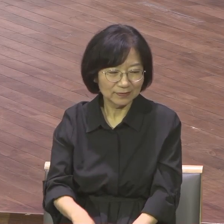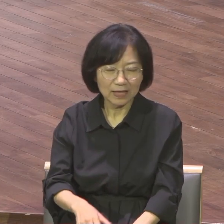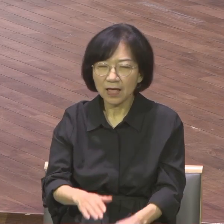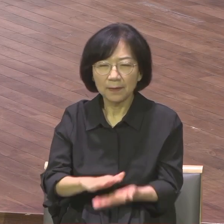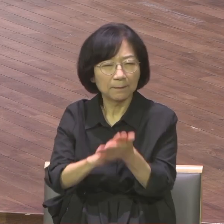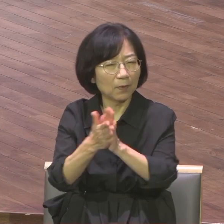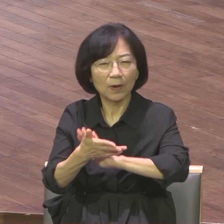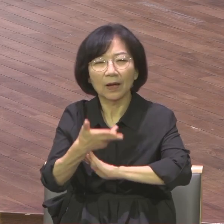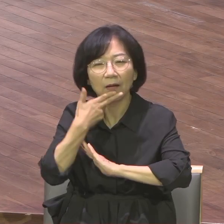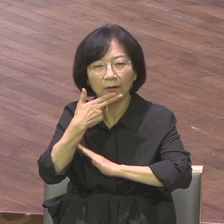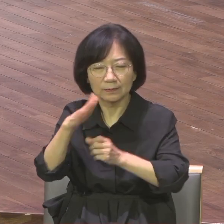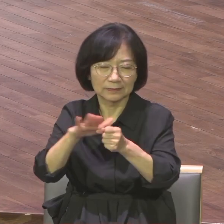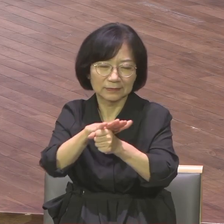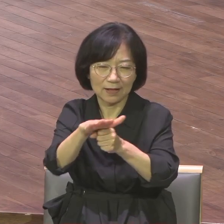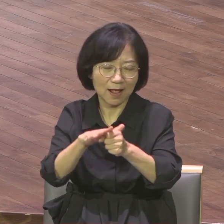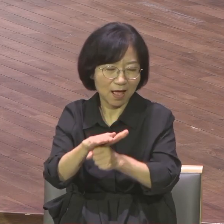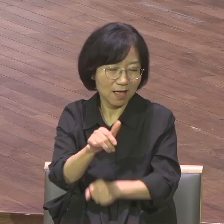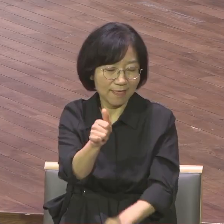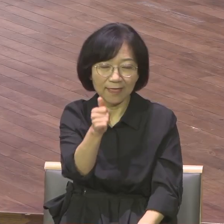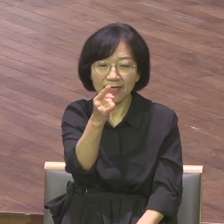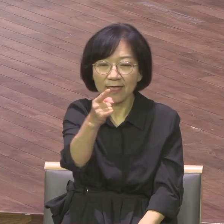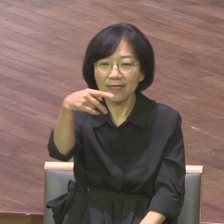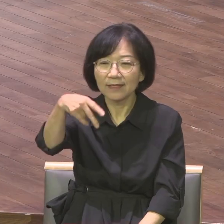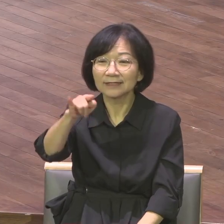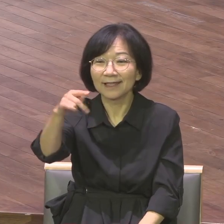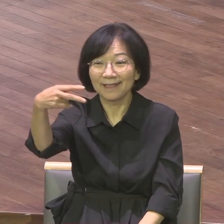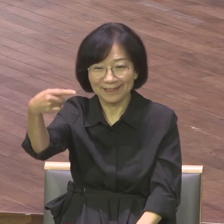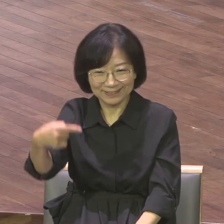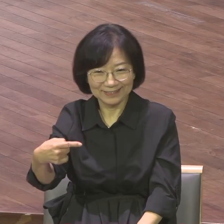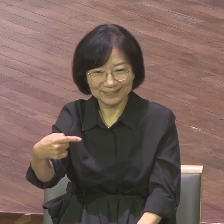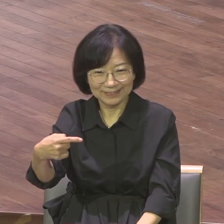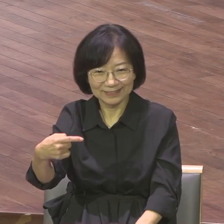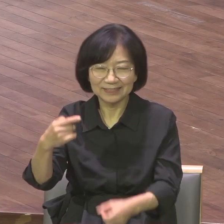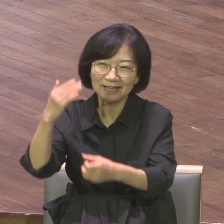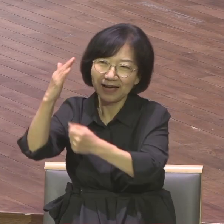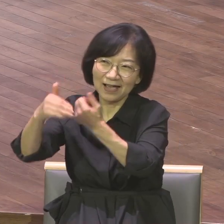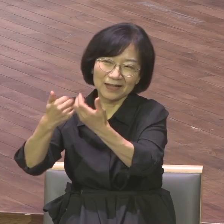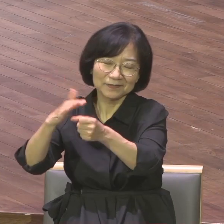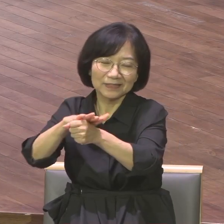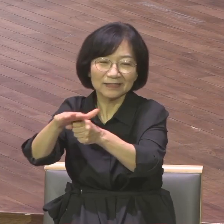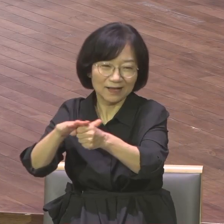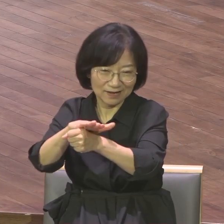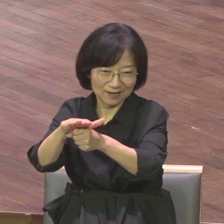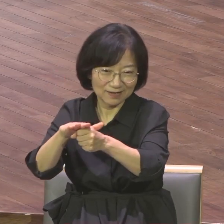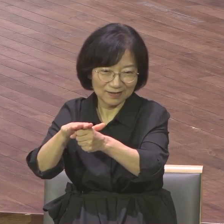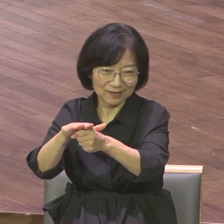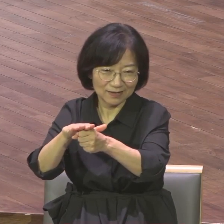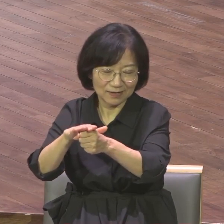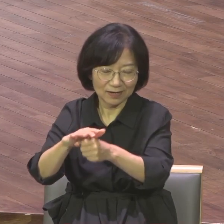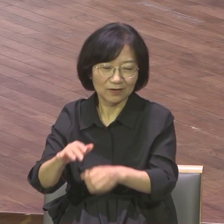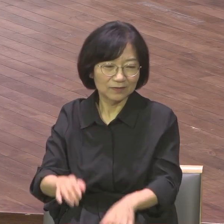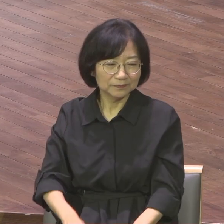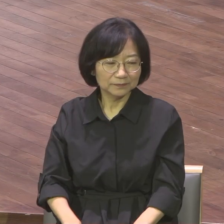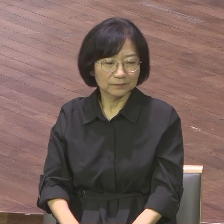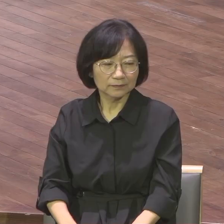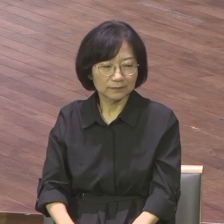사랑, 언약 맺은 하나님의 변함없는 사랑, 이 자비.